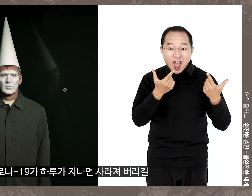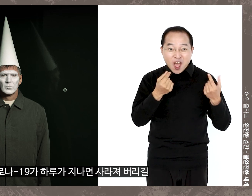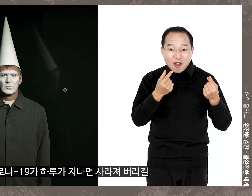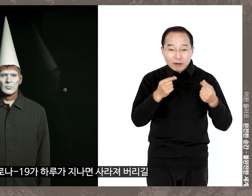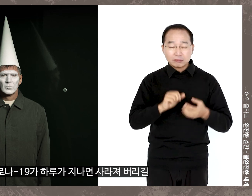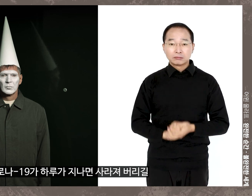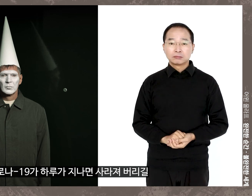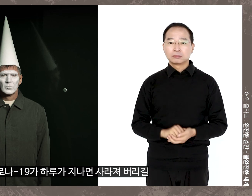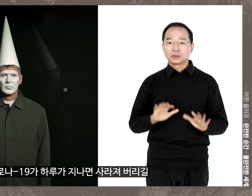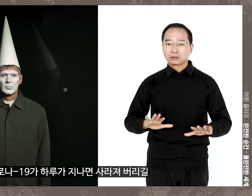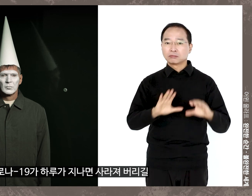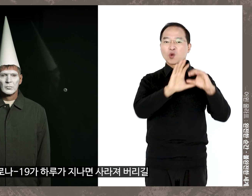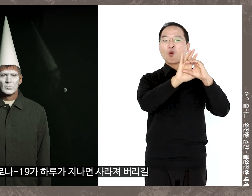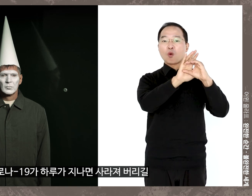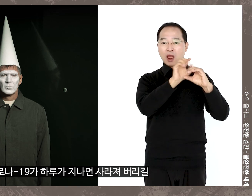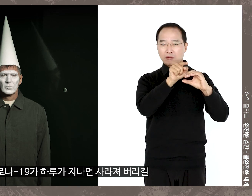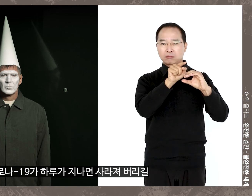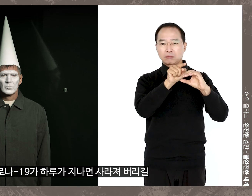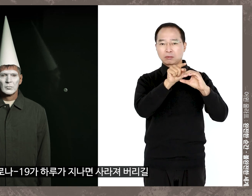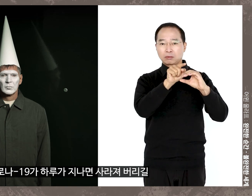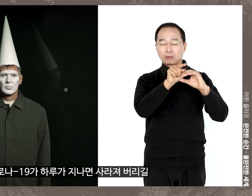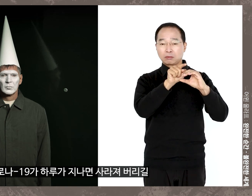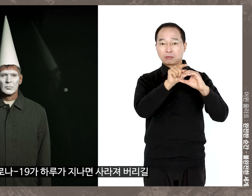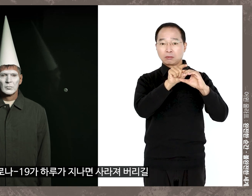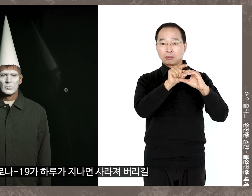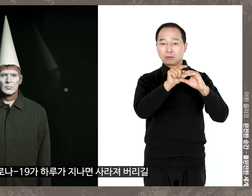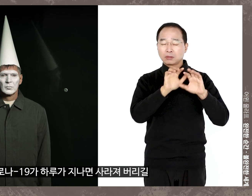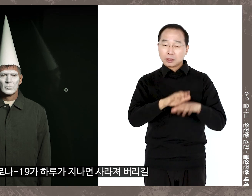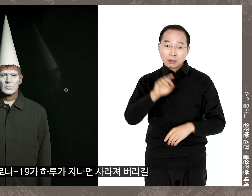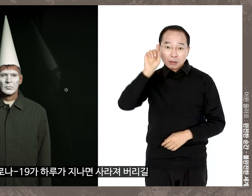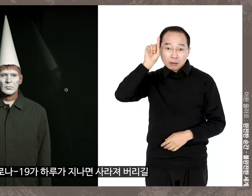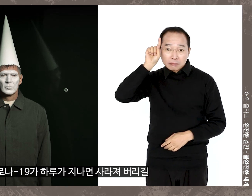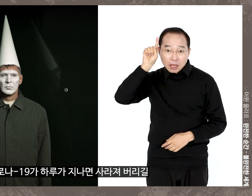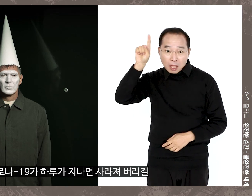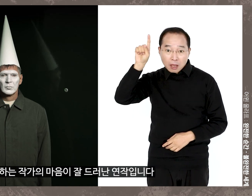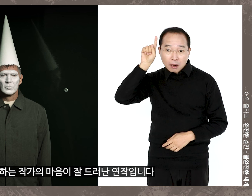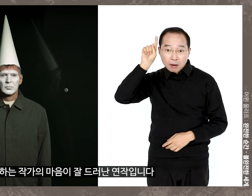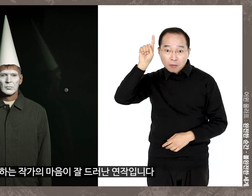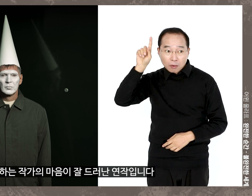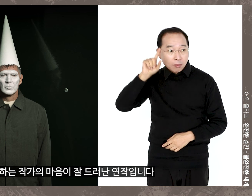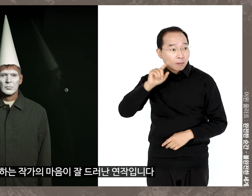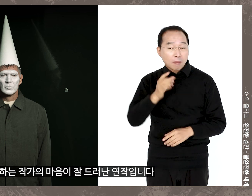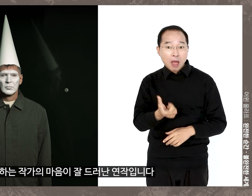코로나19가 하루가 지나면 사라져버리기를